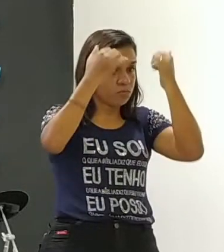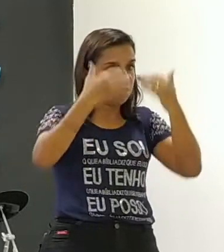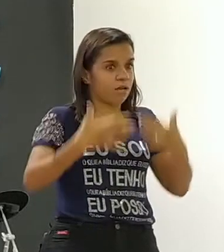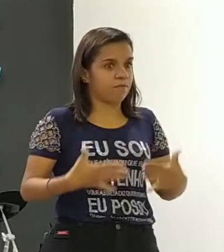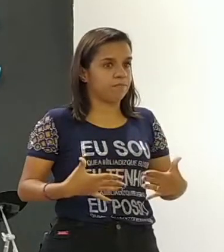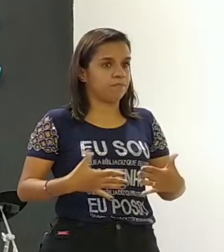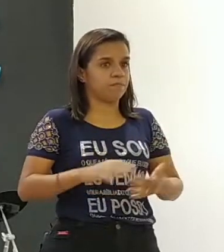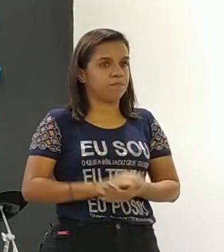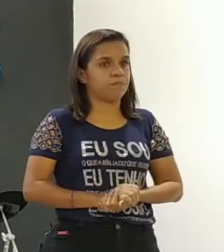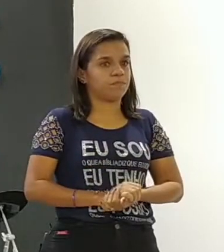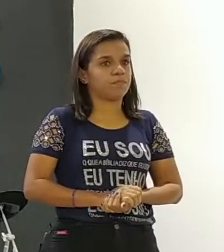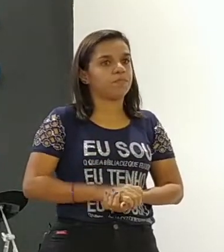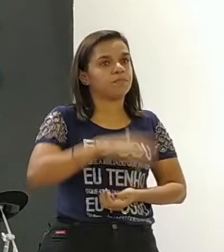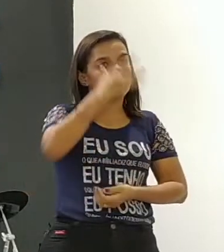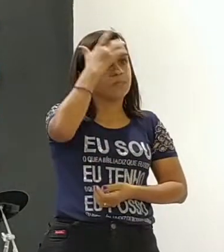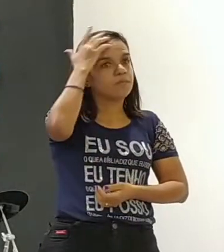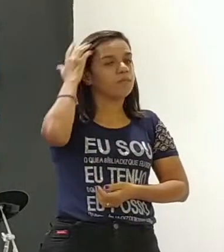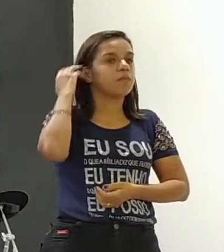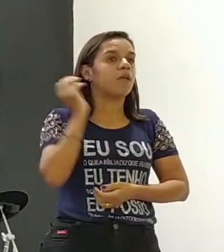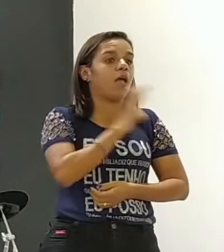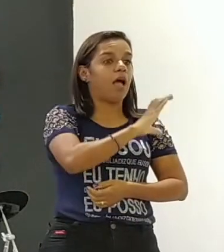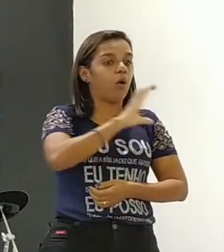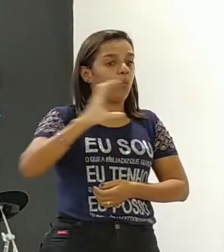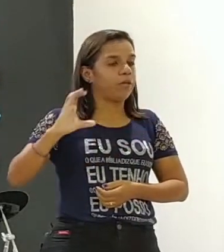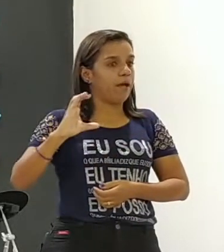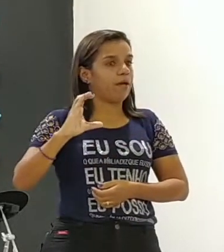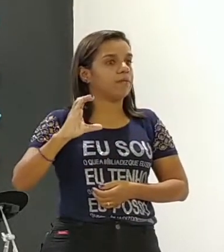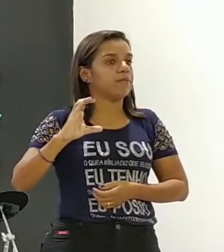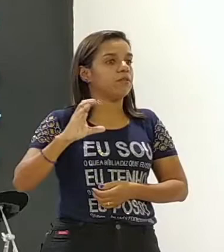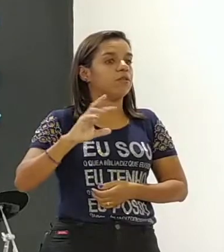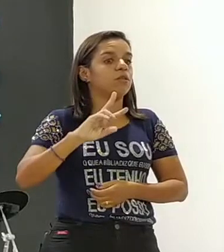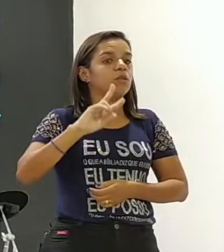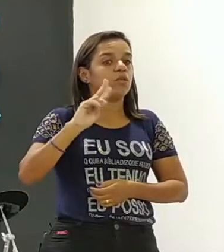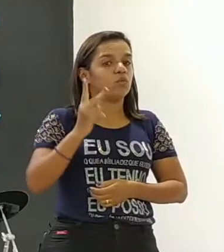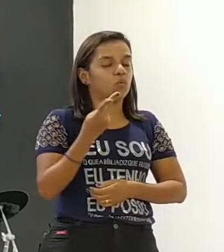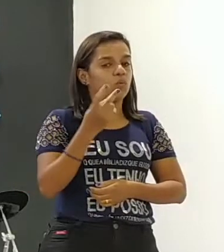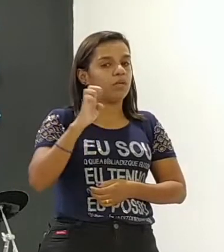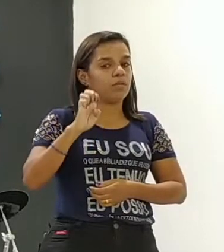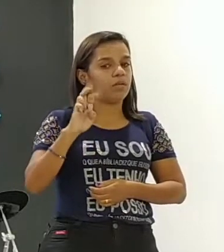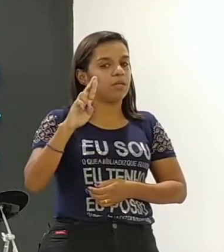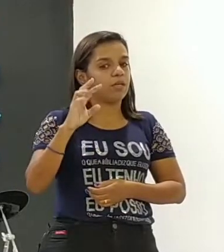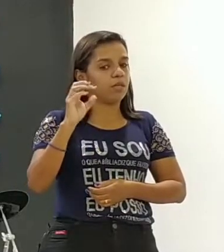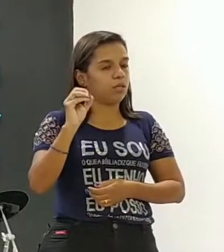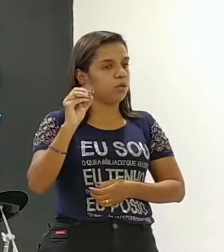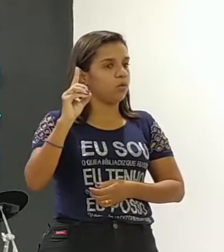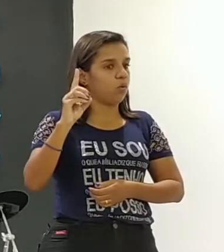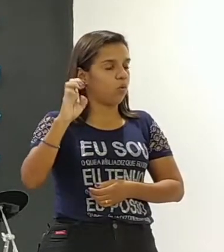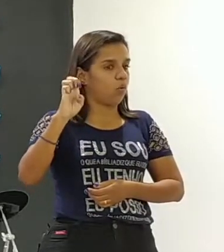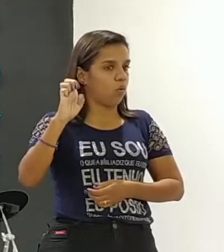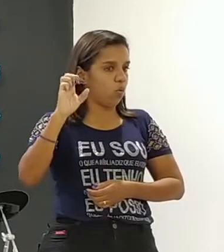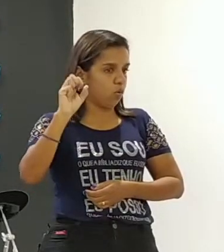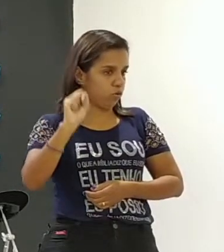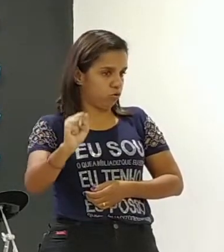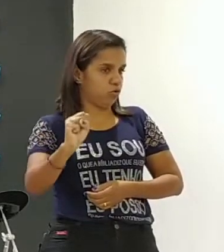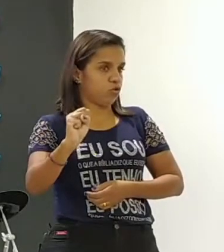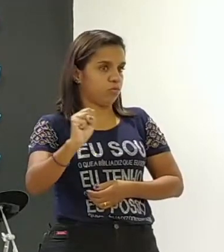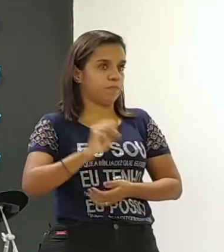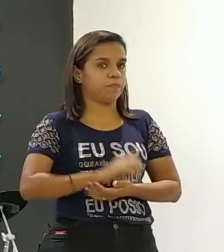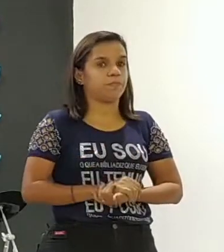Herodias, cunhada de Herodes, ela era esposa do irmão do